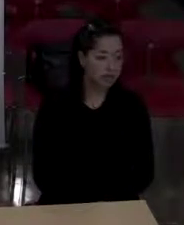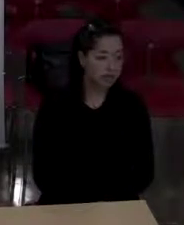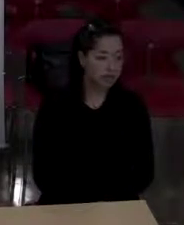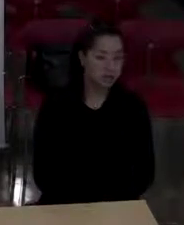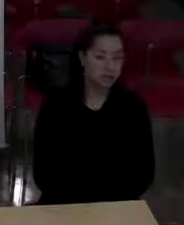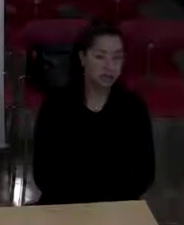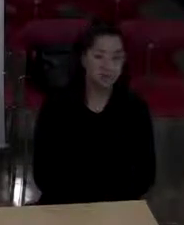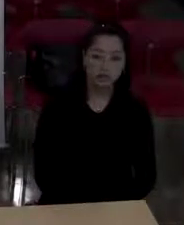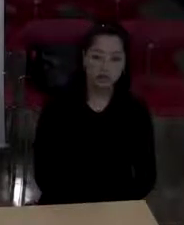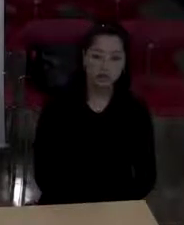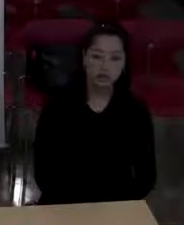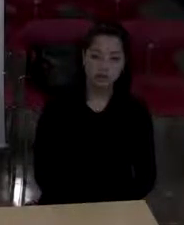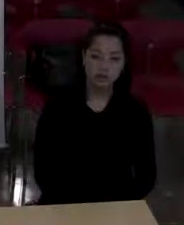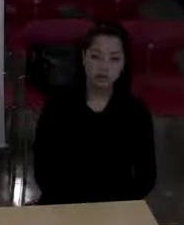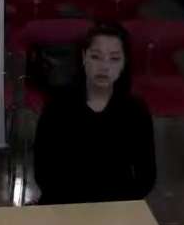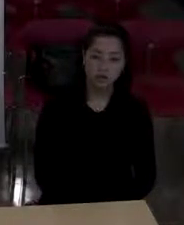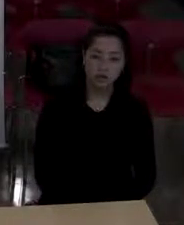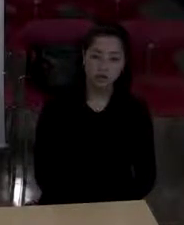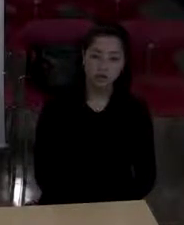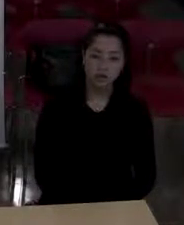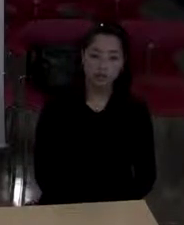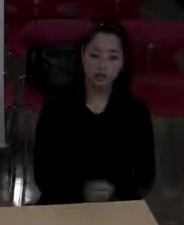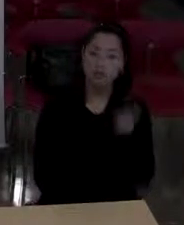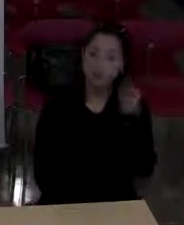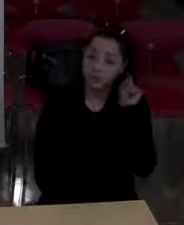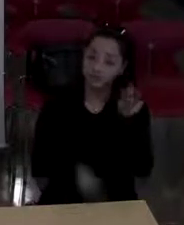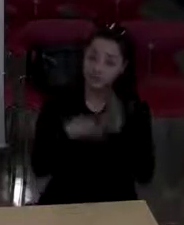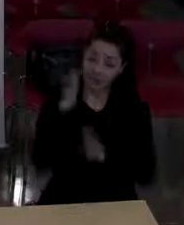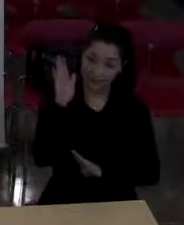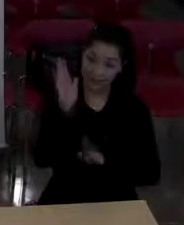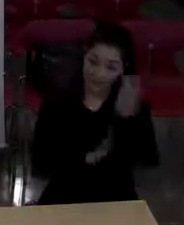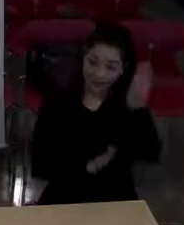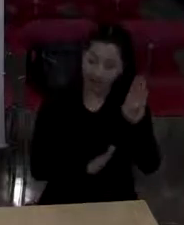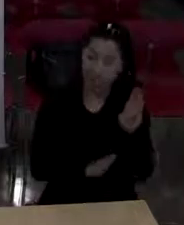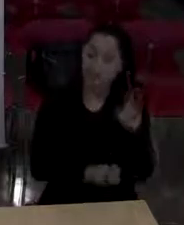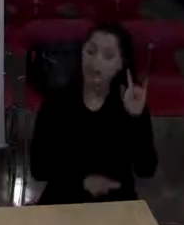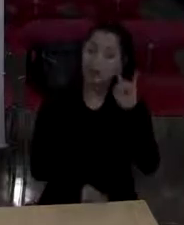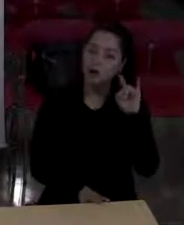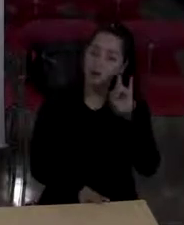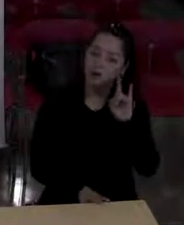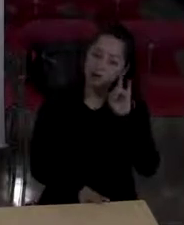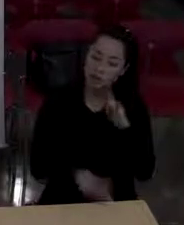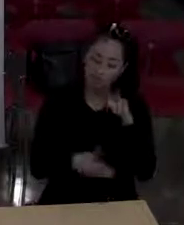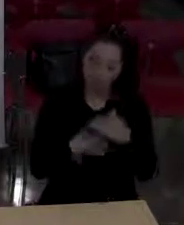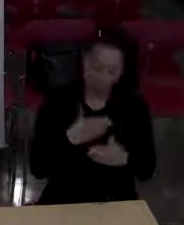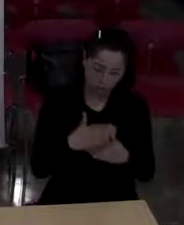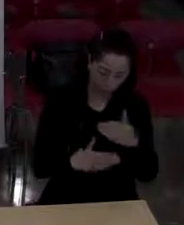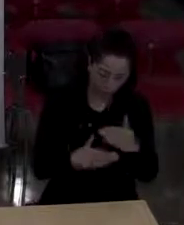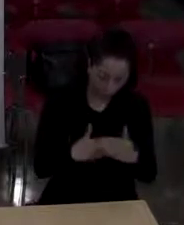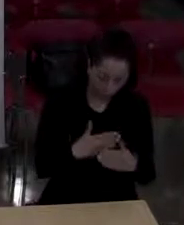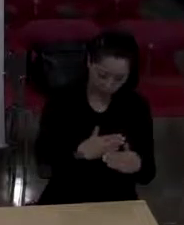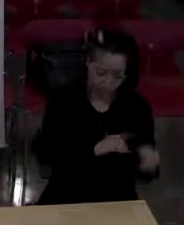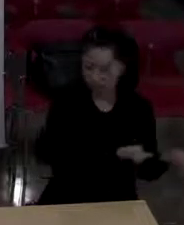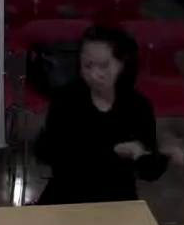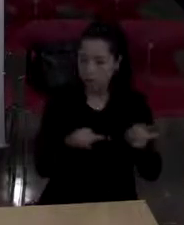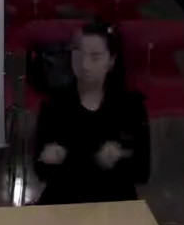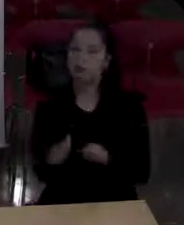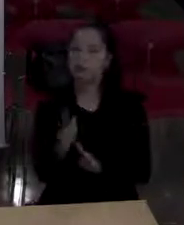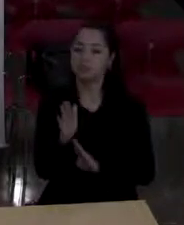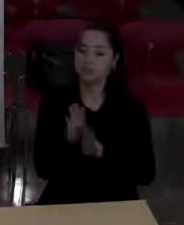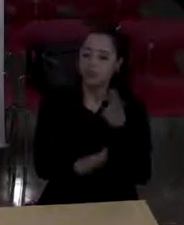Ese desarrollo auditivo entonces se va dando simultáneamente con ese desarrollo lingüístico y comunicativo en la medida que empieza a tener